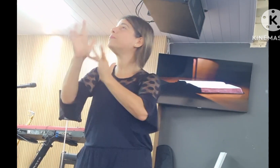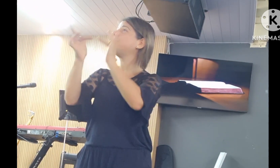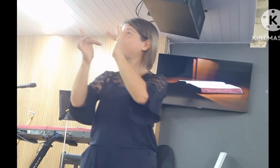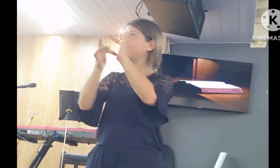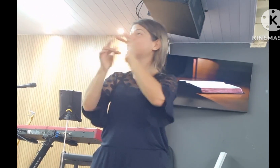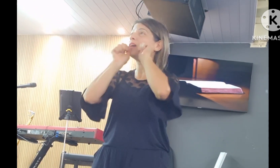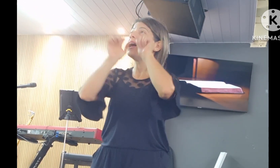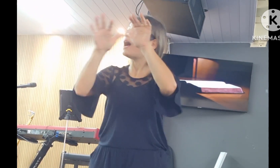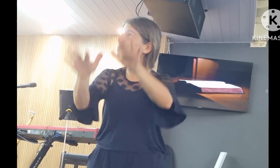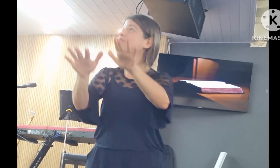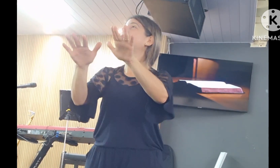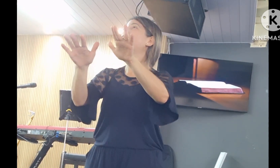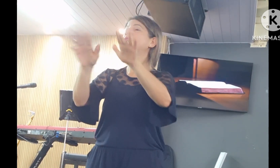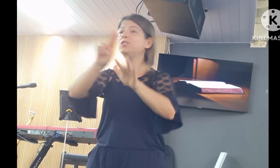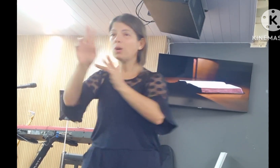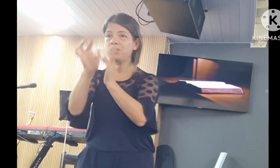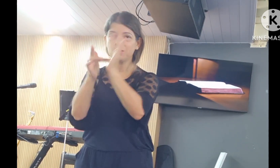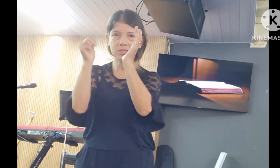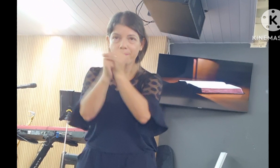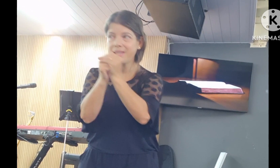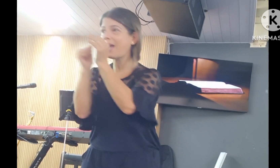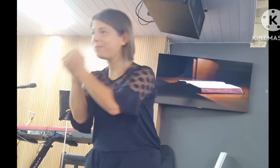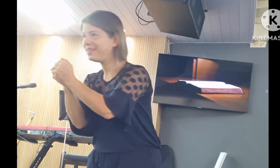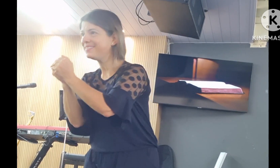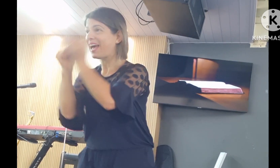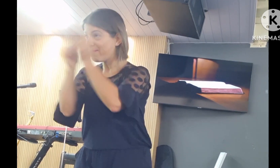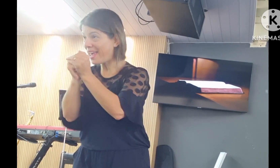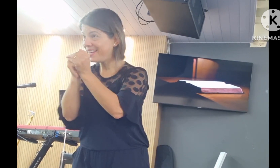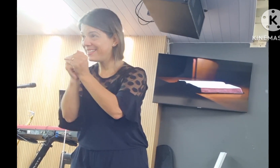abençoo agora. Amém. Amém. Amém. Ó, tem um tempinho.